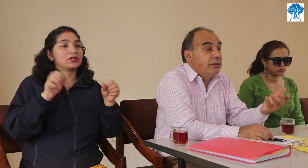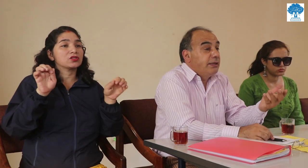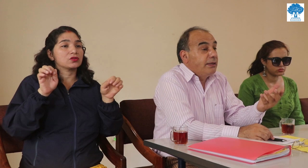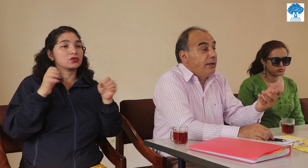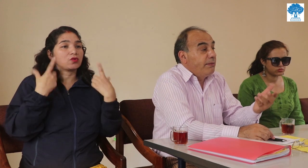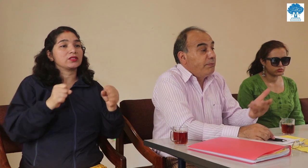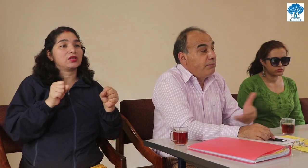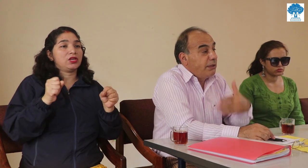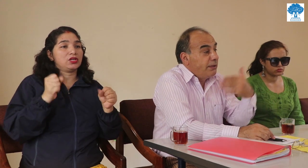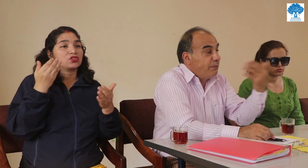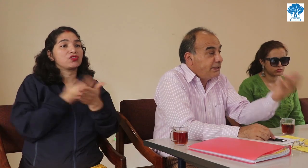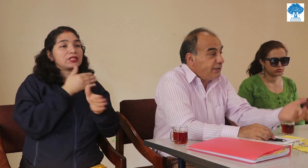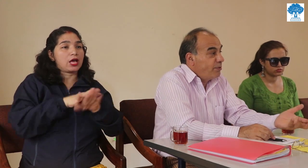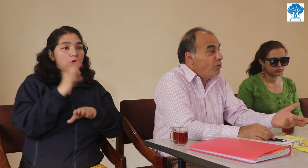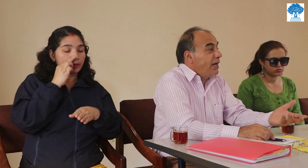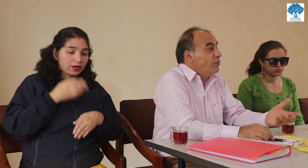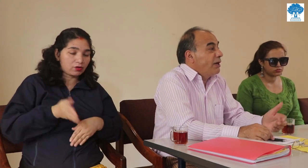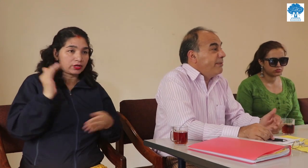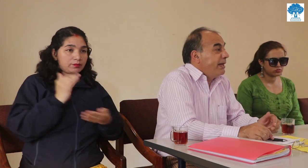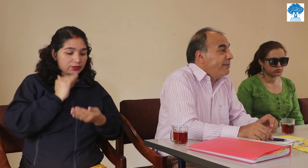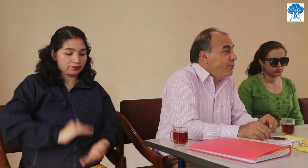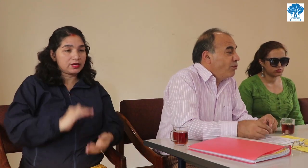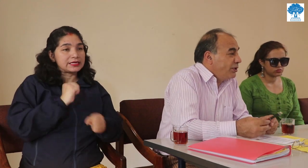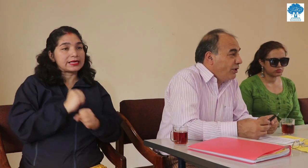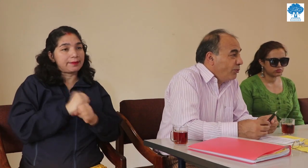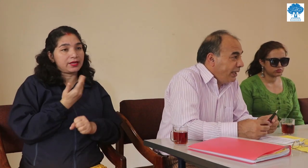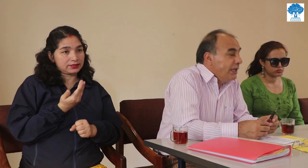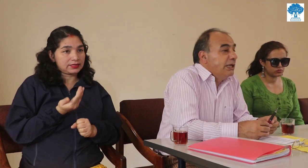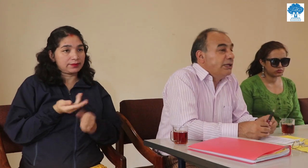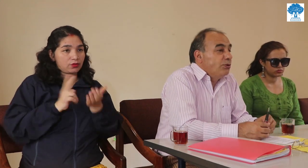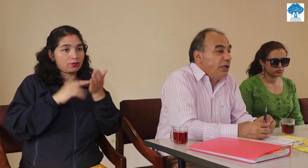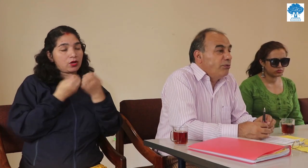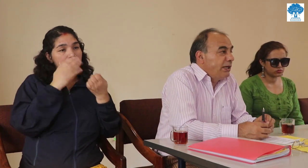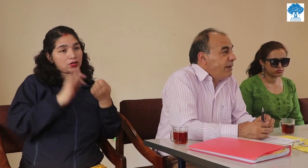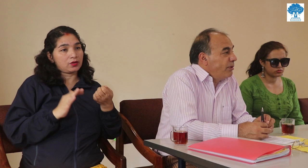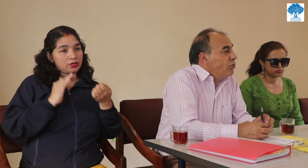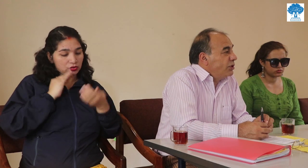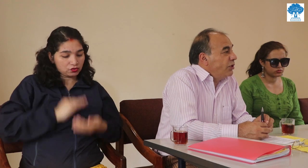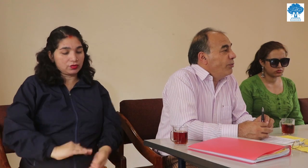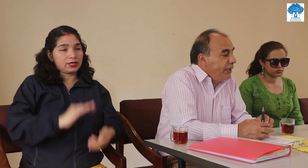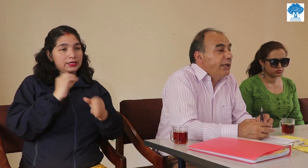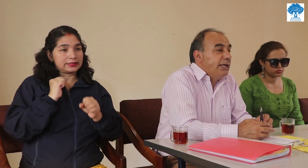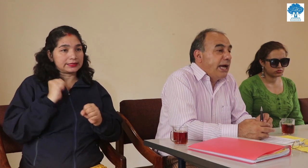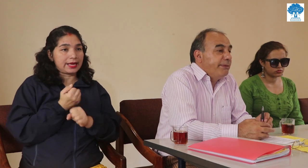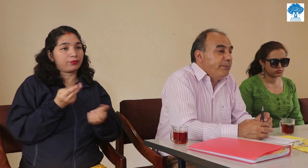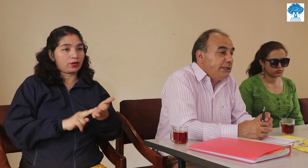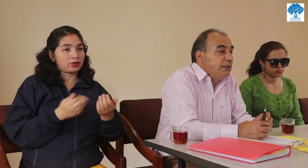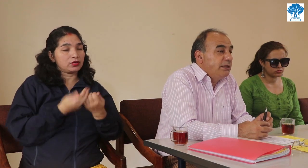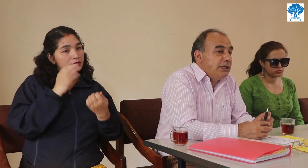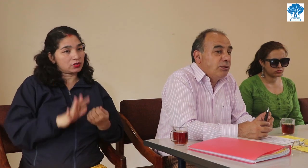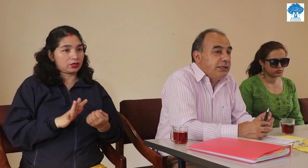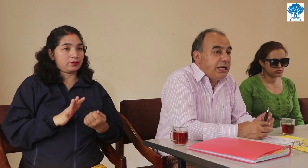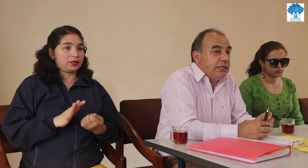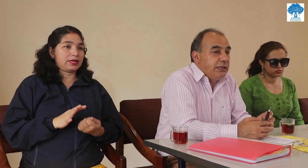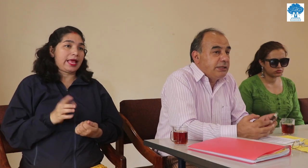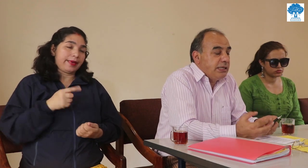गएर बच्चा जन्माउने खालको कामलाई हामीले बढाउन सक्यौँ भने, सुत्केरी हुने काम बढाउन सक्यौँ भने हामी मेटर्नल